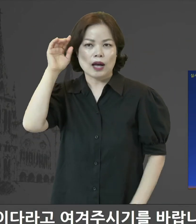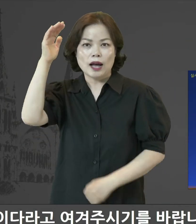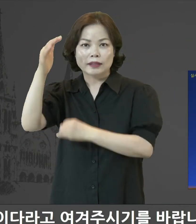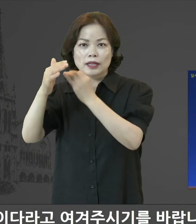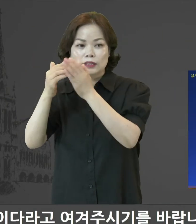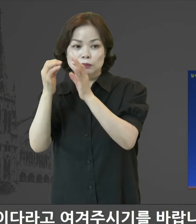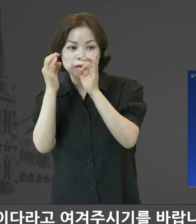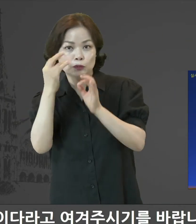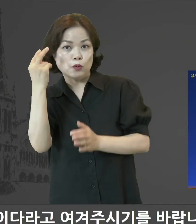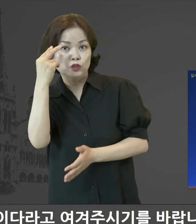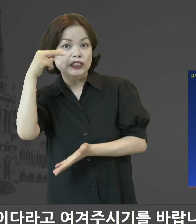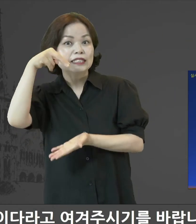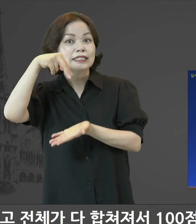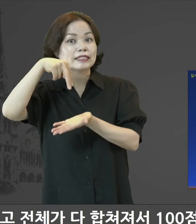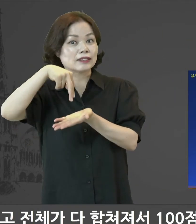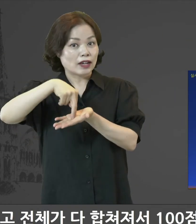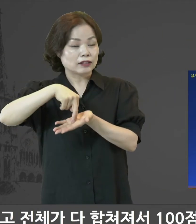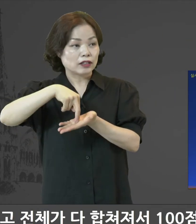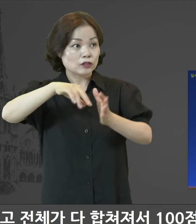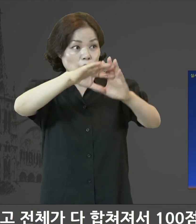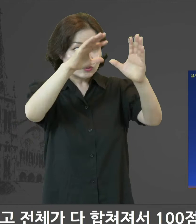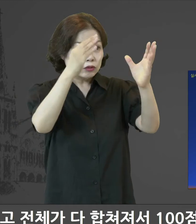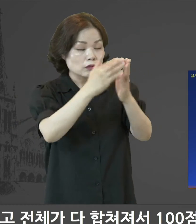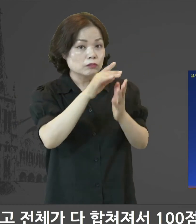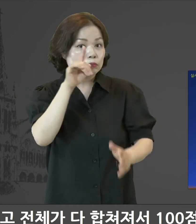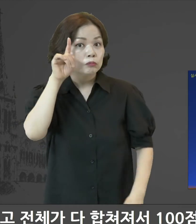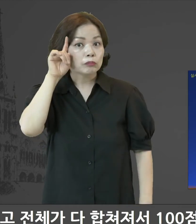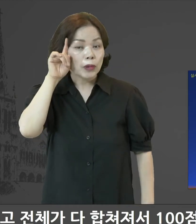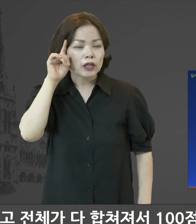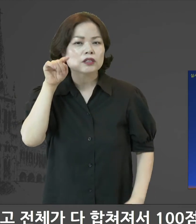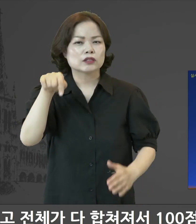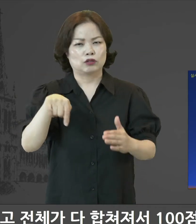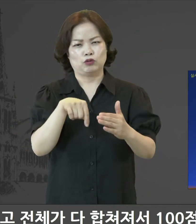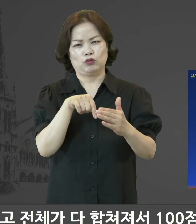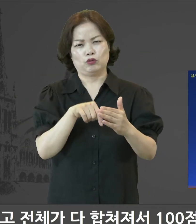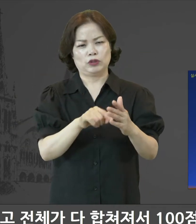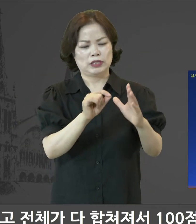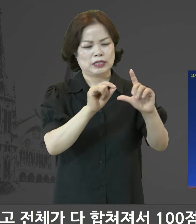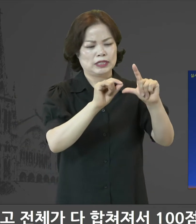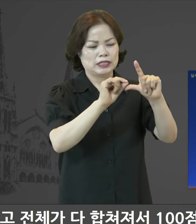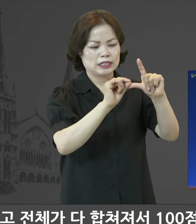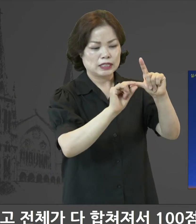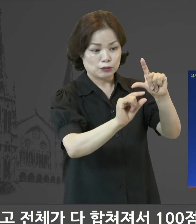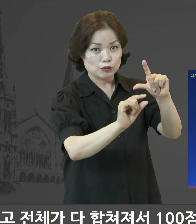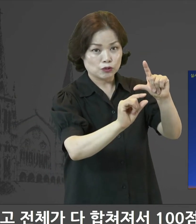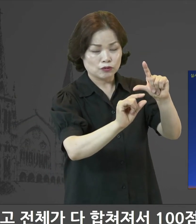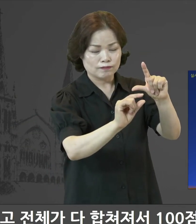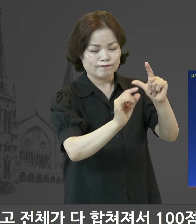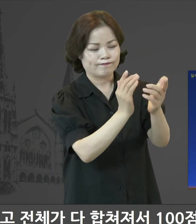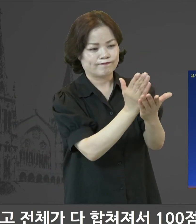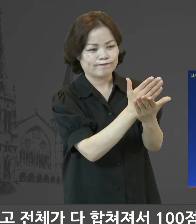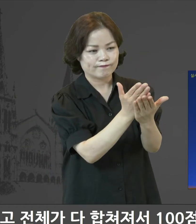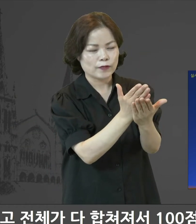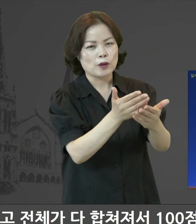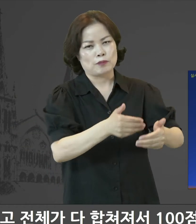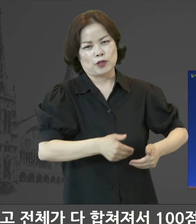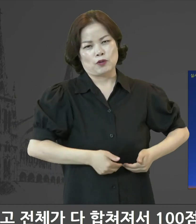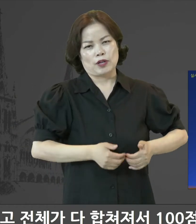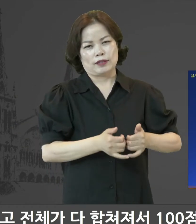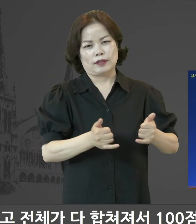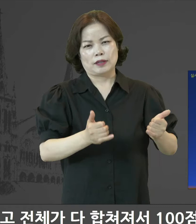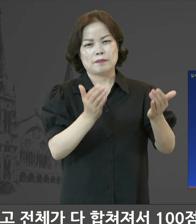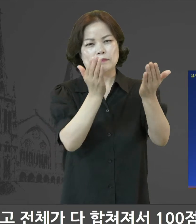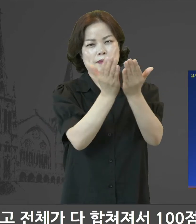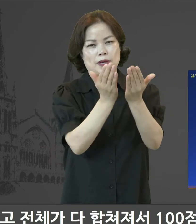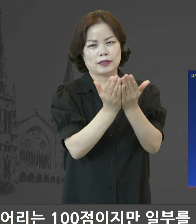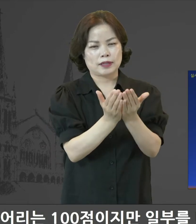관점입니다. 전체 덩어리는 100점이에요. 근데 그 중에 일부를 나눠서 하나님께서 필요한 사람에게 알맞게